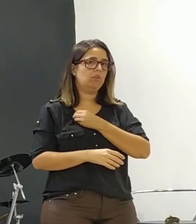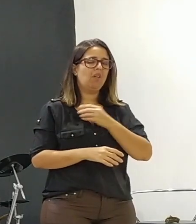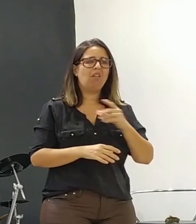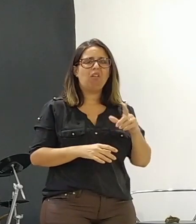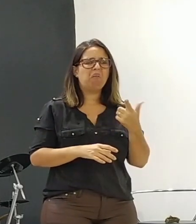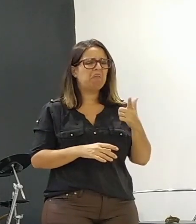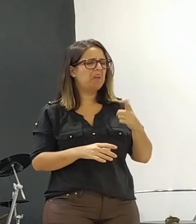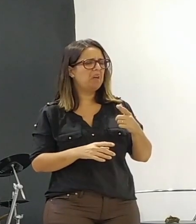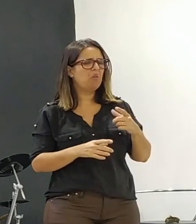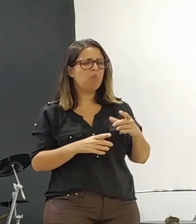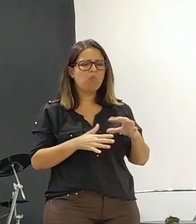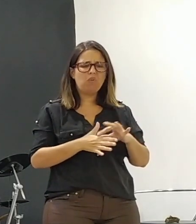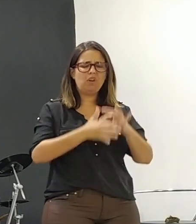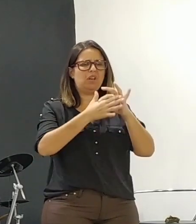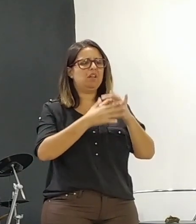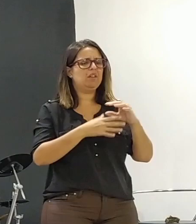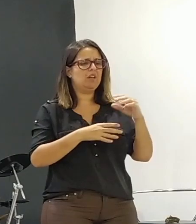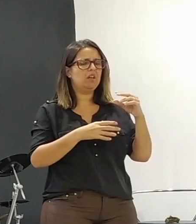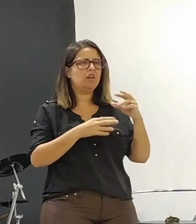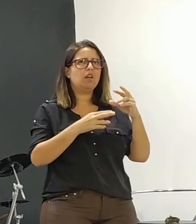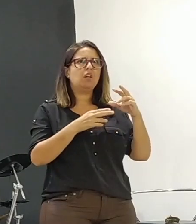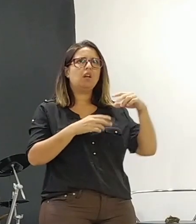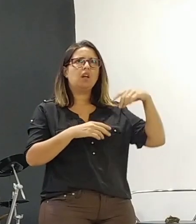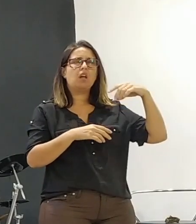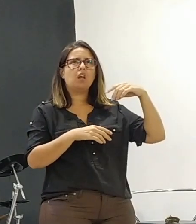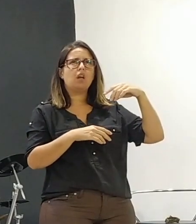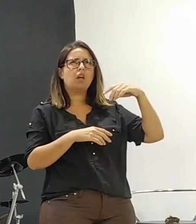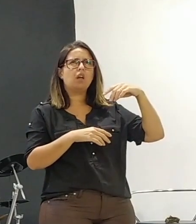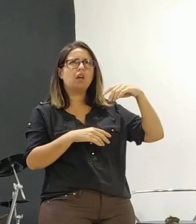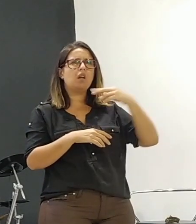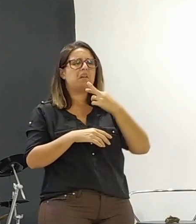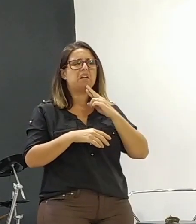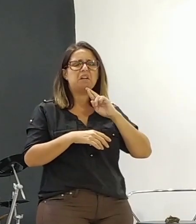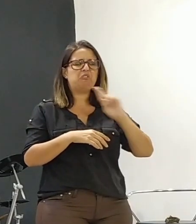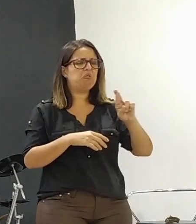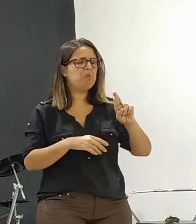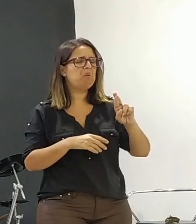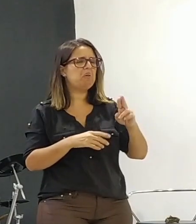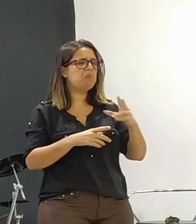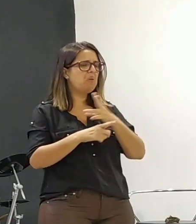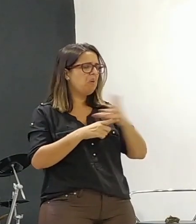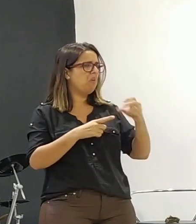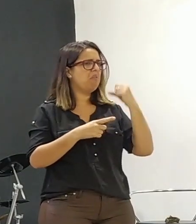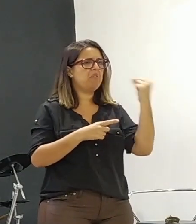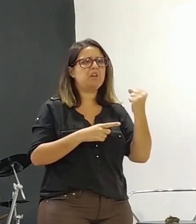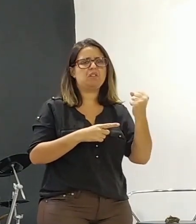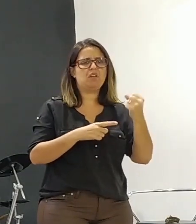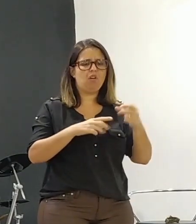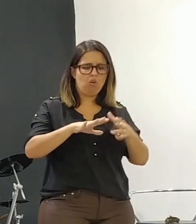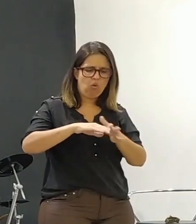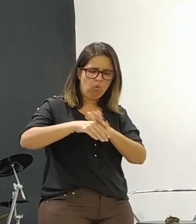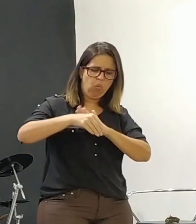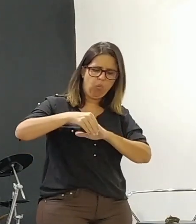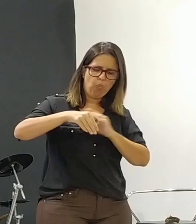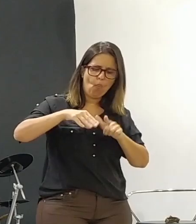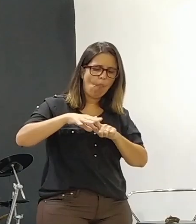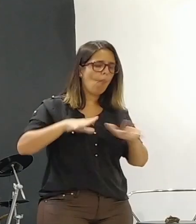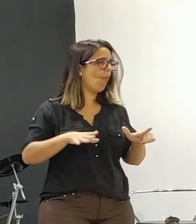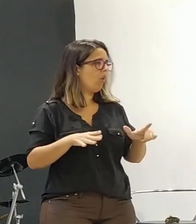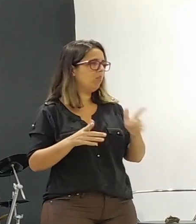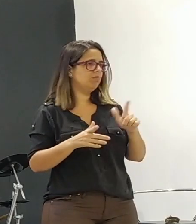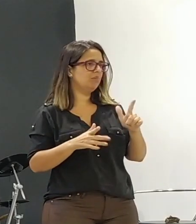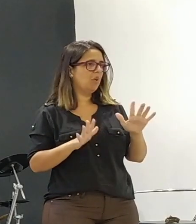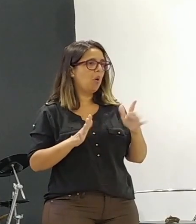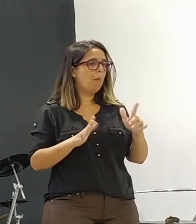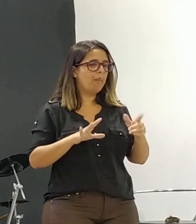do mundo venceu a morte. Nenhum outro líder espiritual do mundo tem lá o seu túmulo vazio, mas o túmulo de